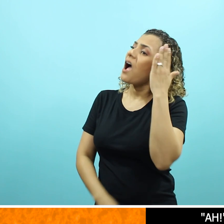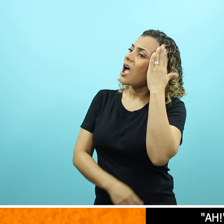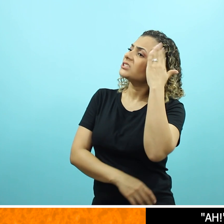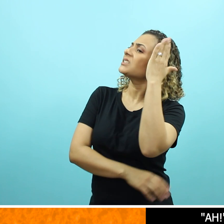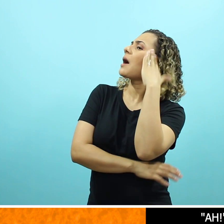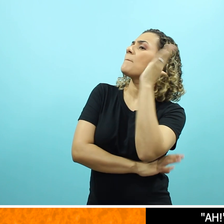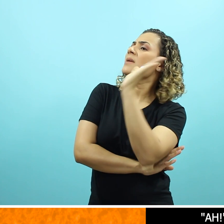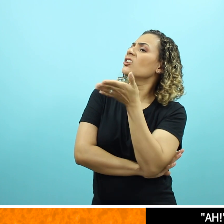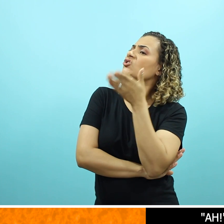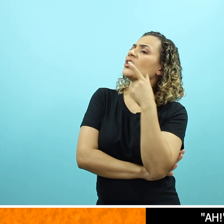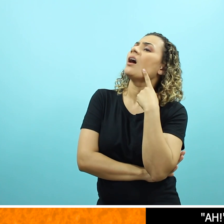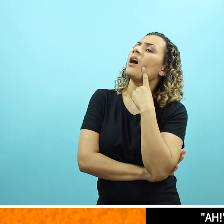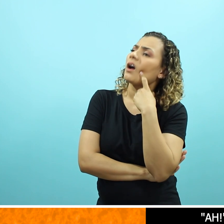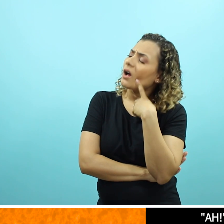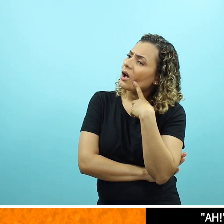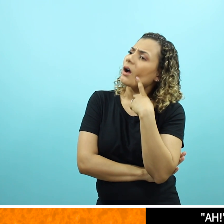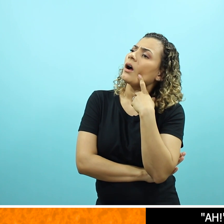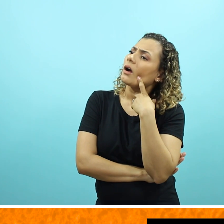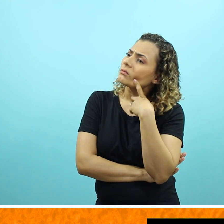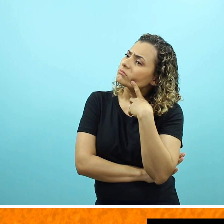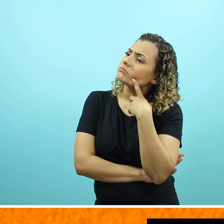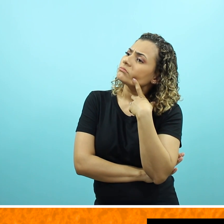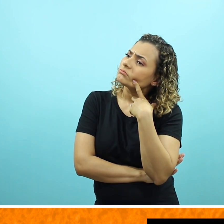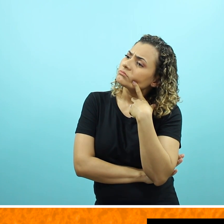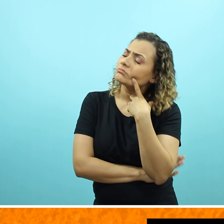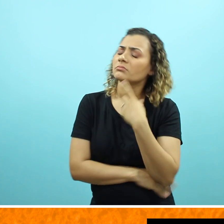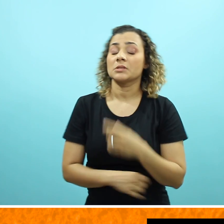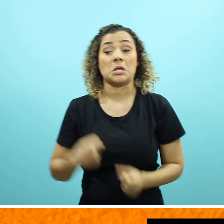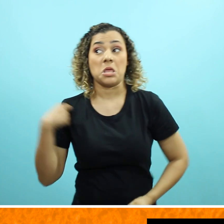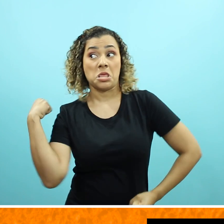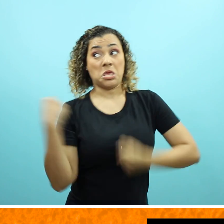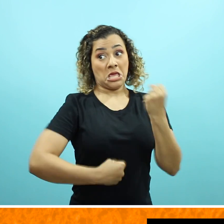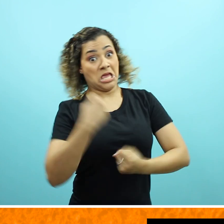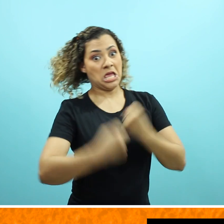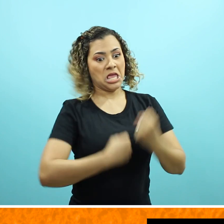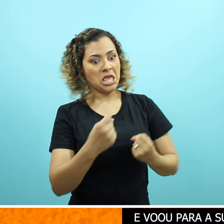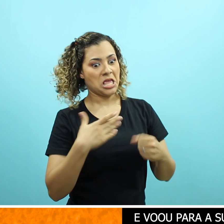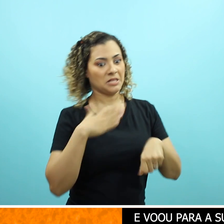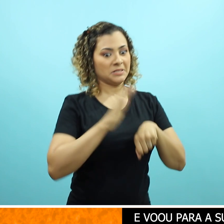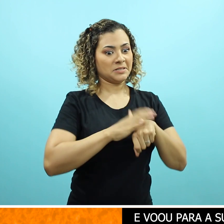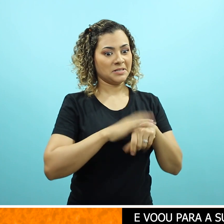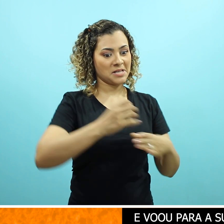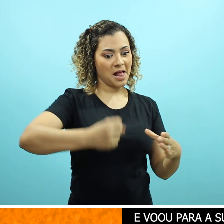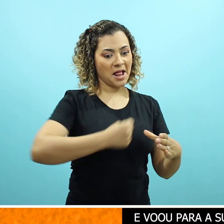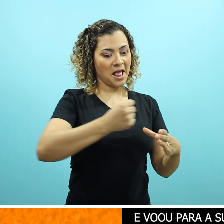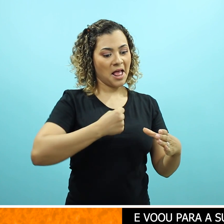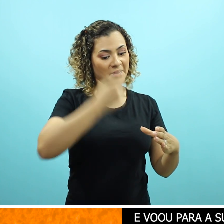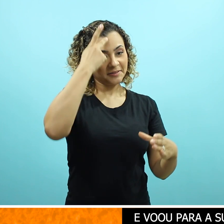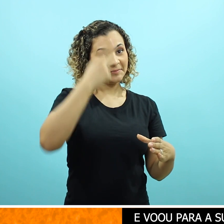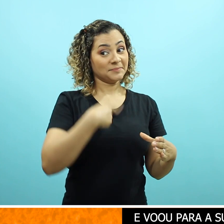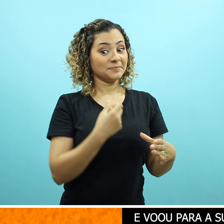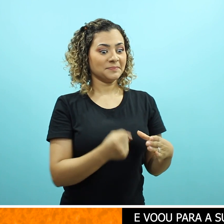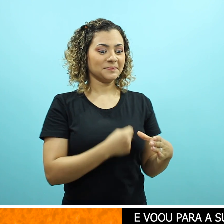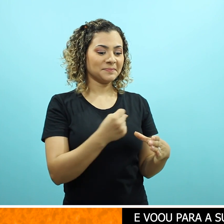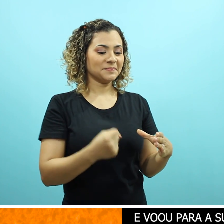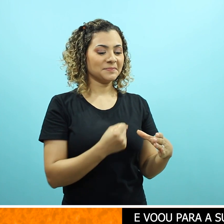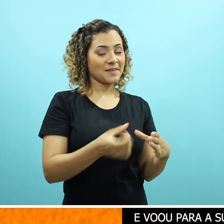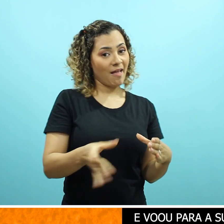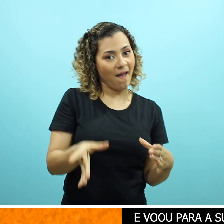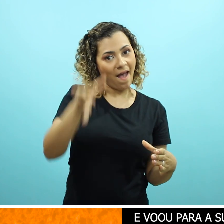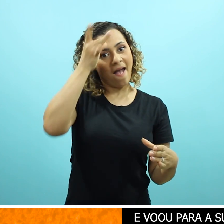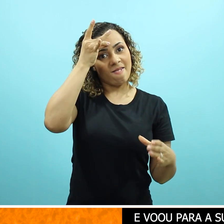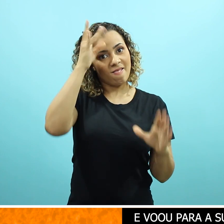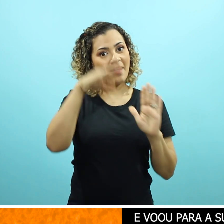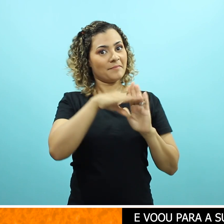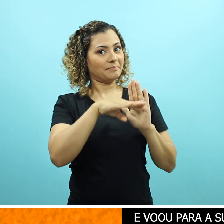Ah, disse Maria Angula, mas isso eu já sabia. E voou para a sua cozinha a fim